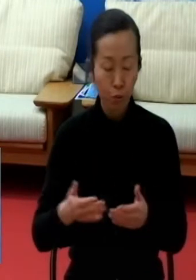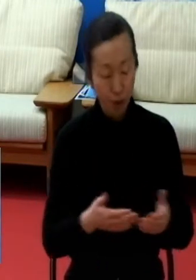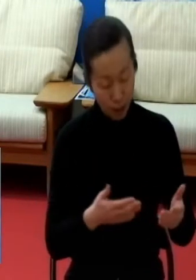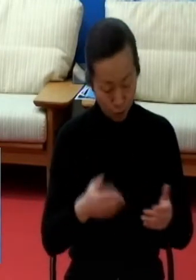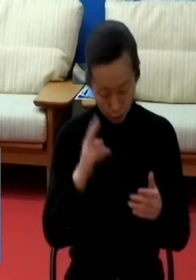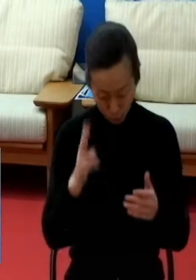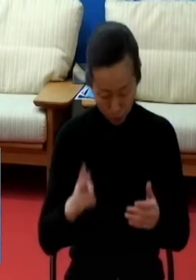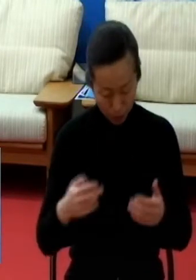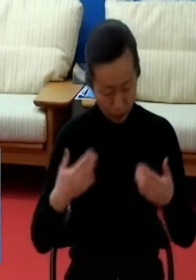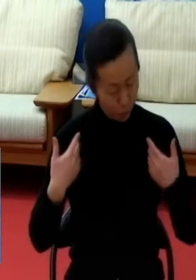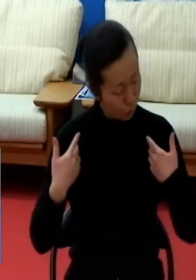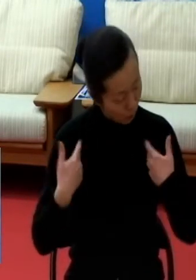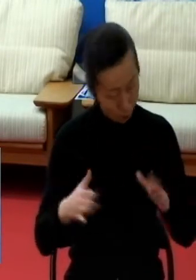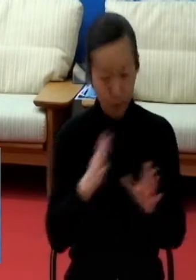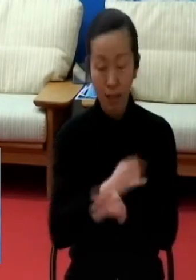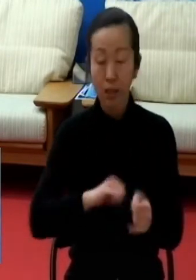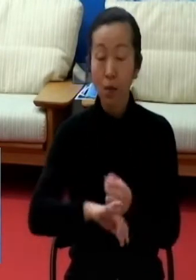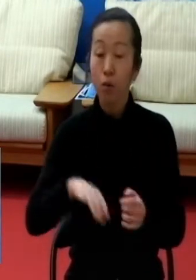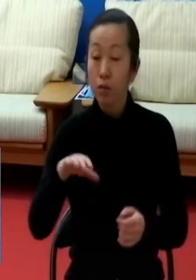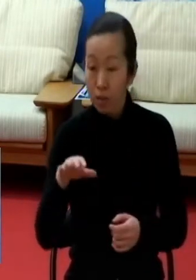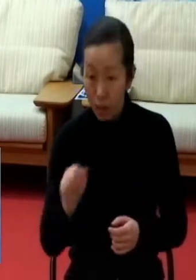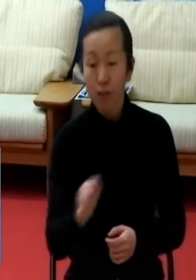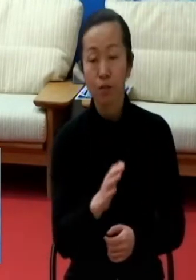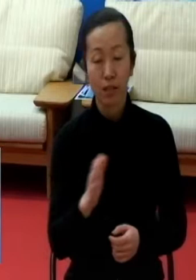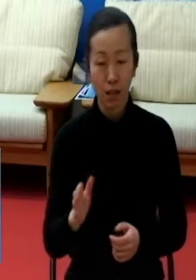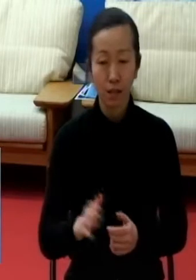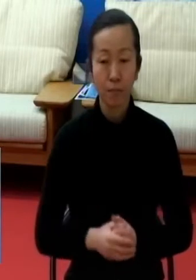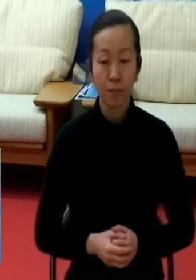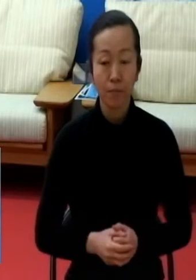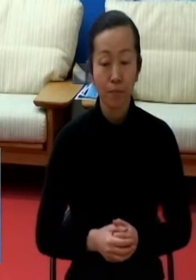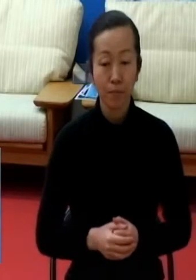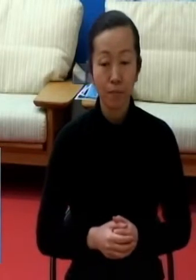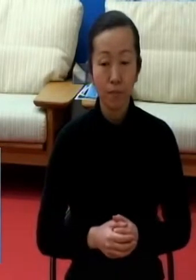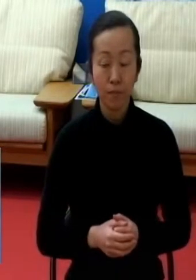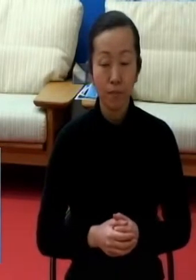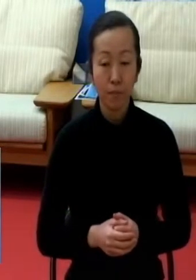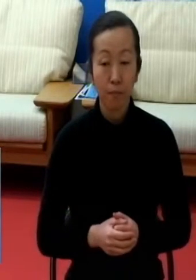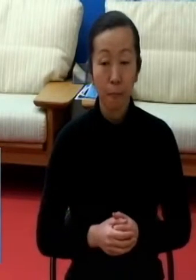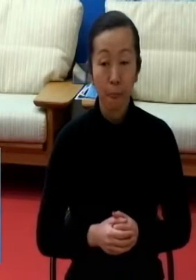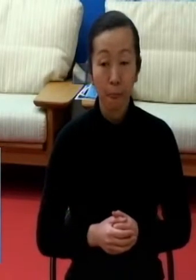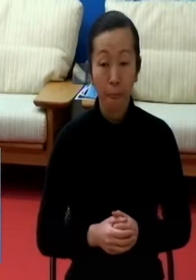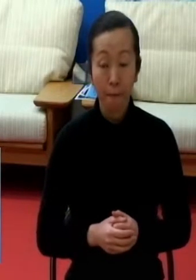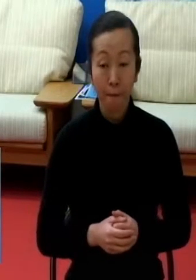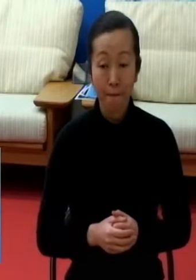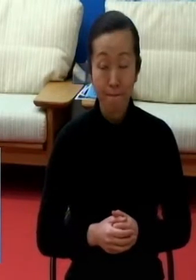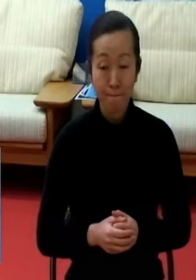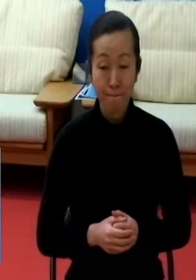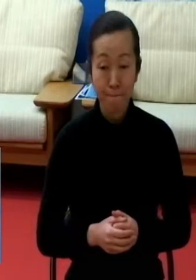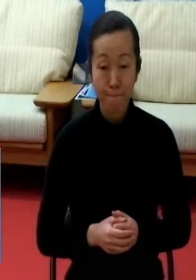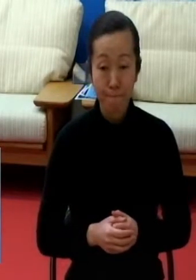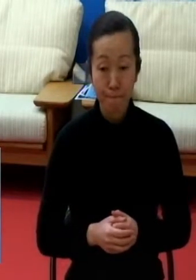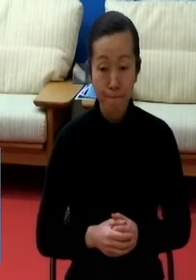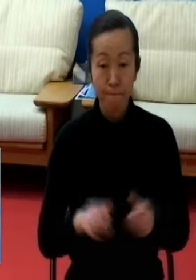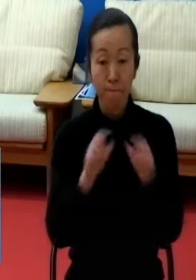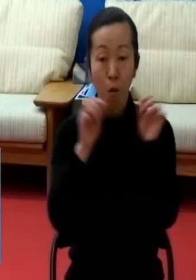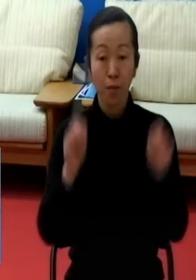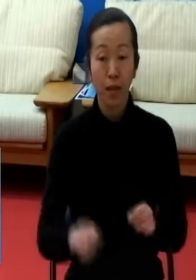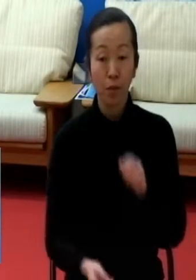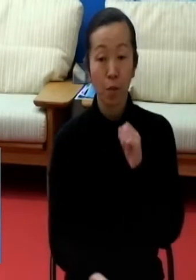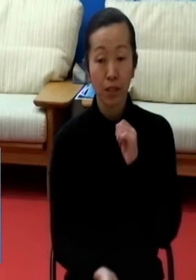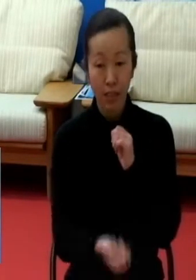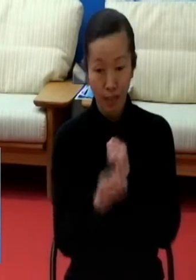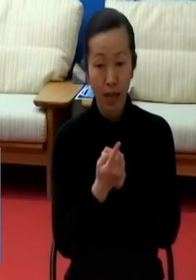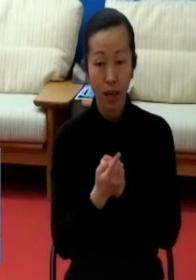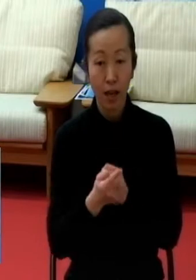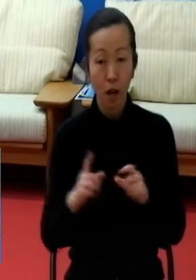はないんです。私が契約を握ってい 문제 るなら 속에서도 또 사건 속에서도 응답 속에서도 계속 하나님의 계획을 발견하는 것입니다. 問題と事件